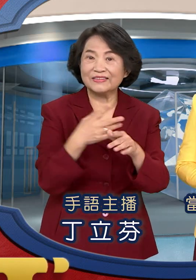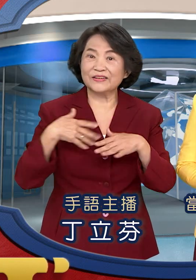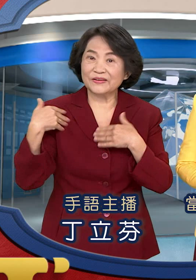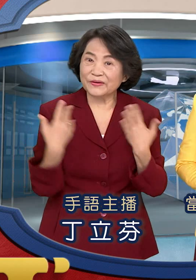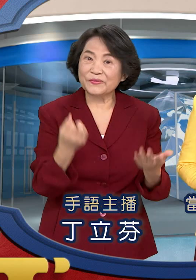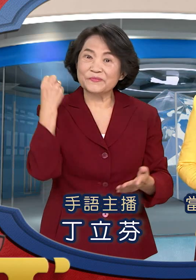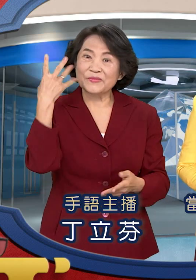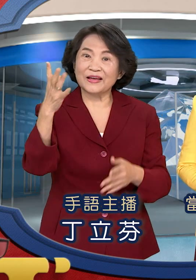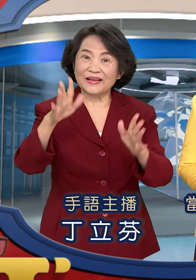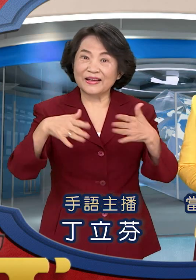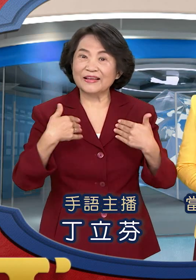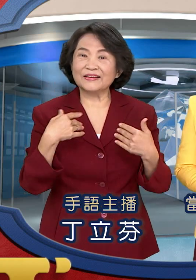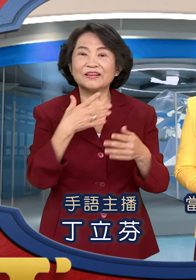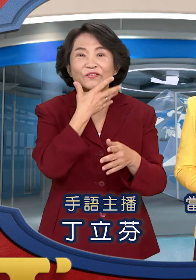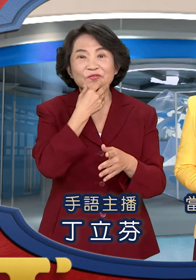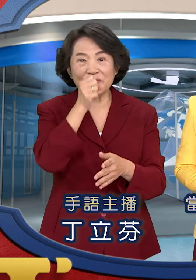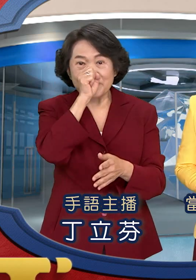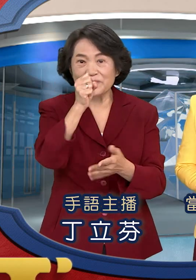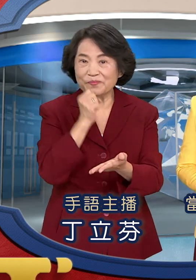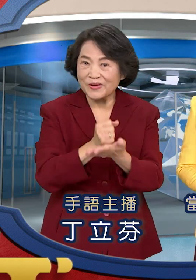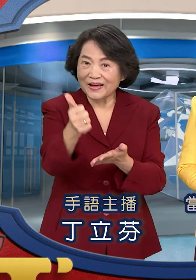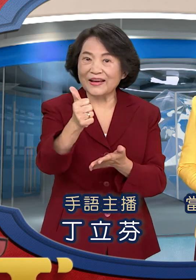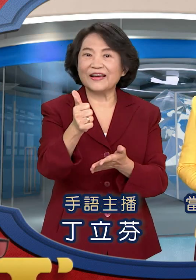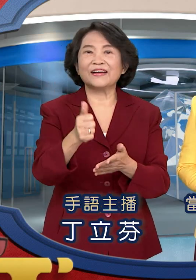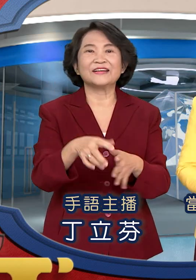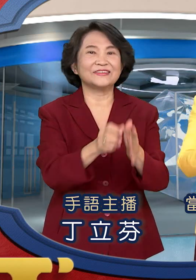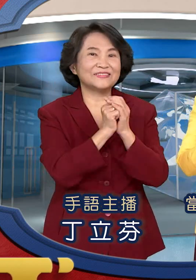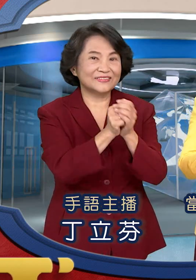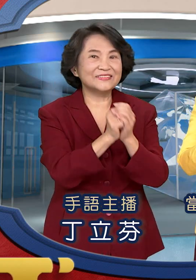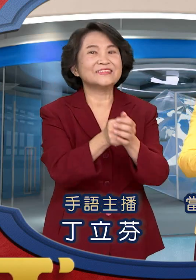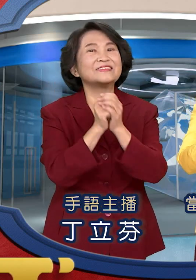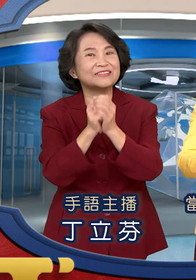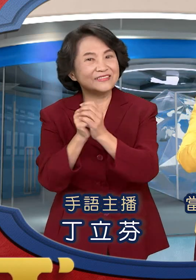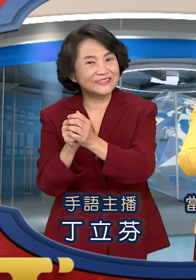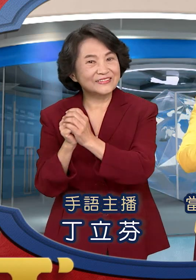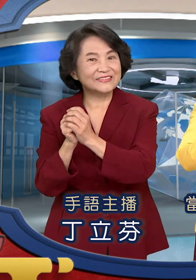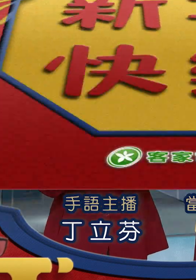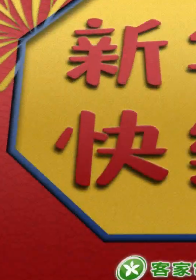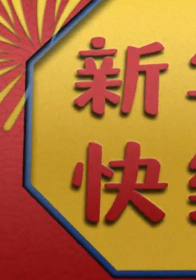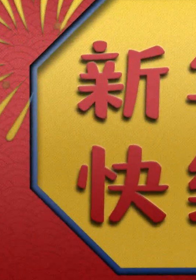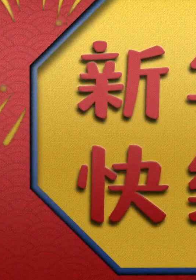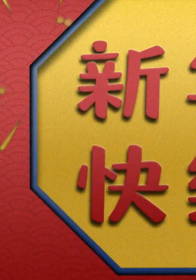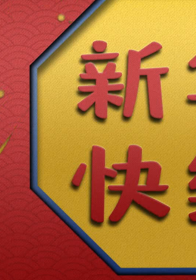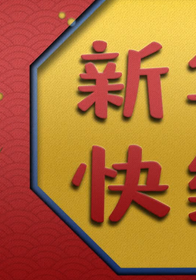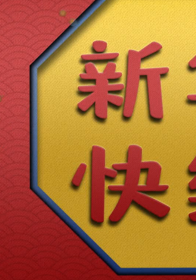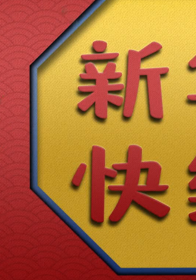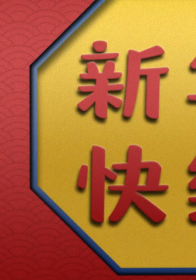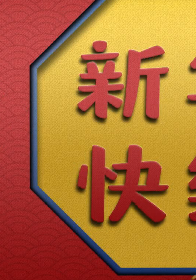牛兔年新春，福兔年吉祥，恭喜恭喜！